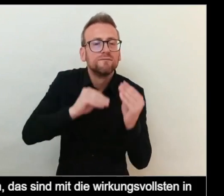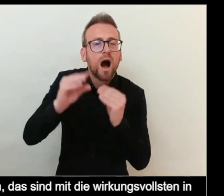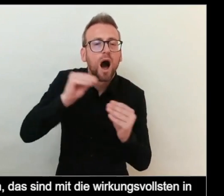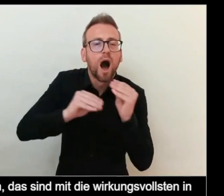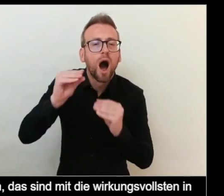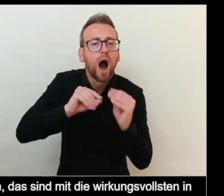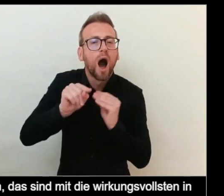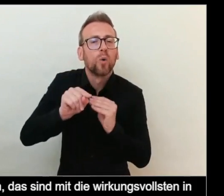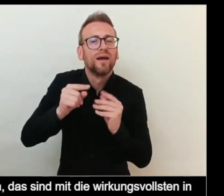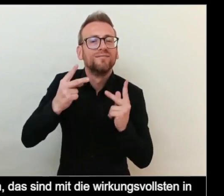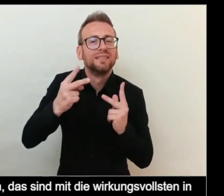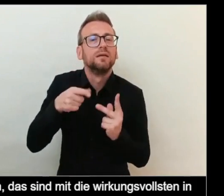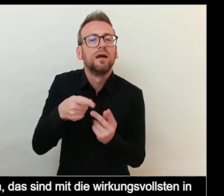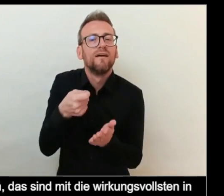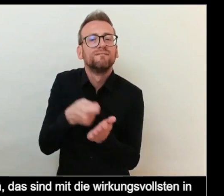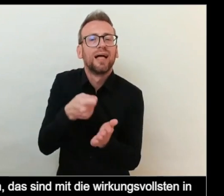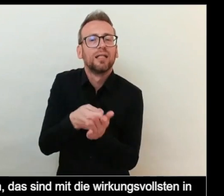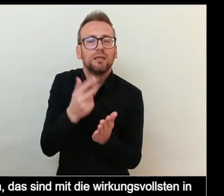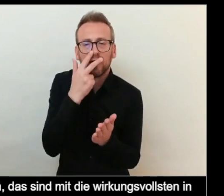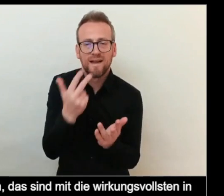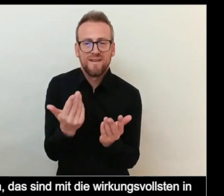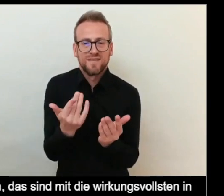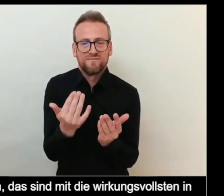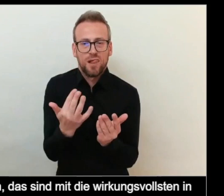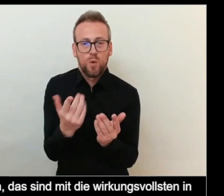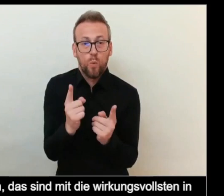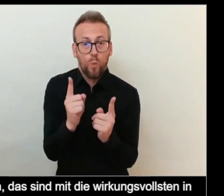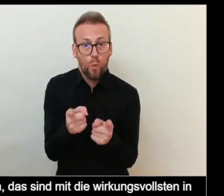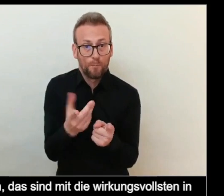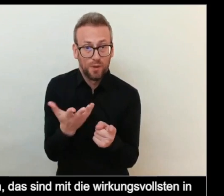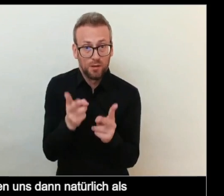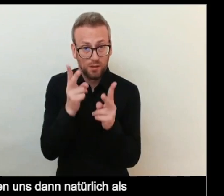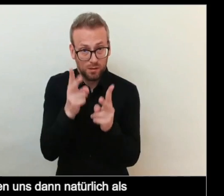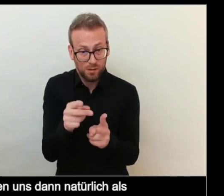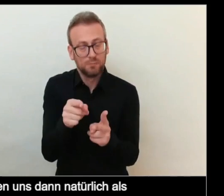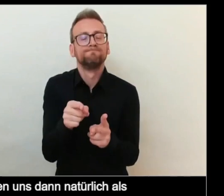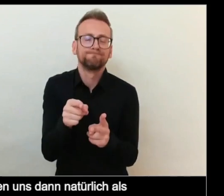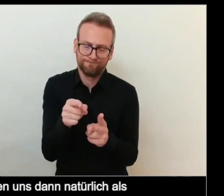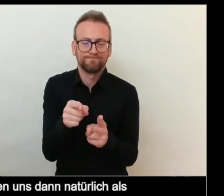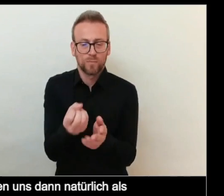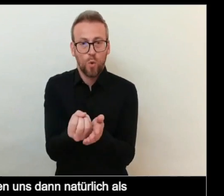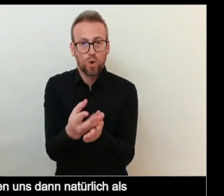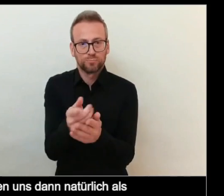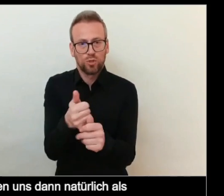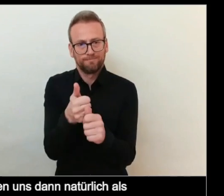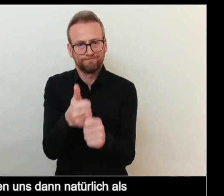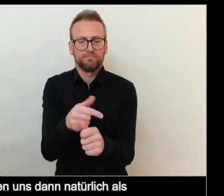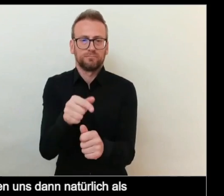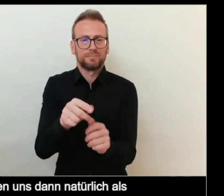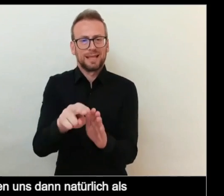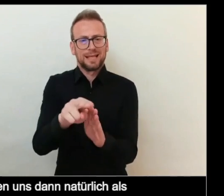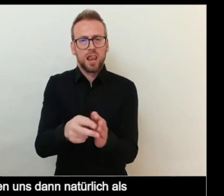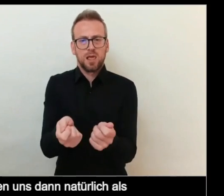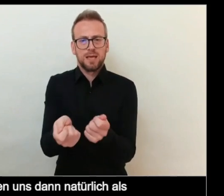Stand jetzt, immer Stand heute, Gesetzentwurf, noch nicht endgültiges Gesetz, kommt erst am Freitag. Aber es gibt ja zwei Voraussetzungen. Das eine